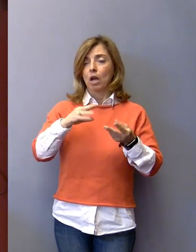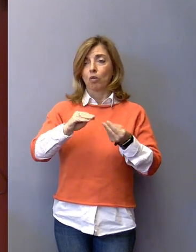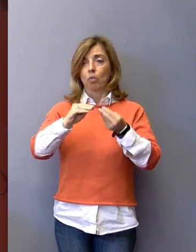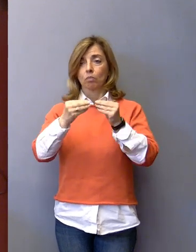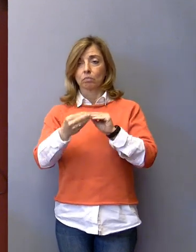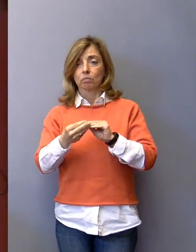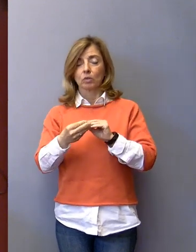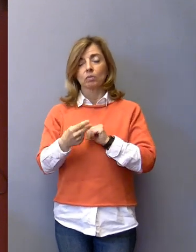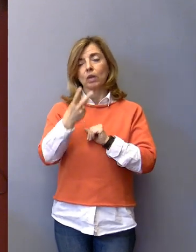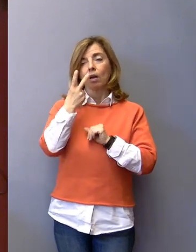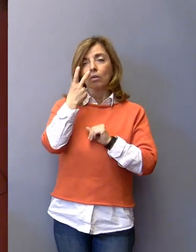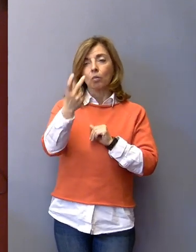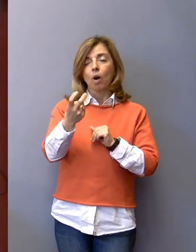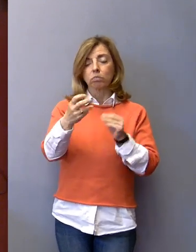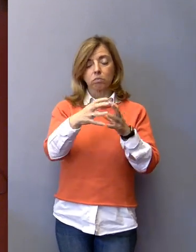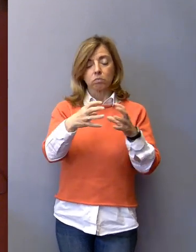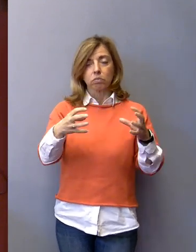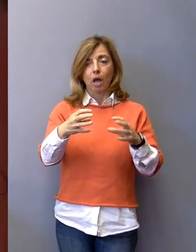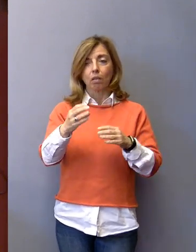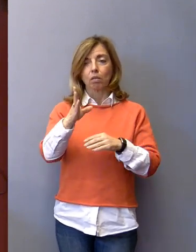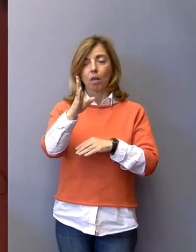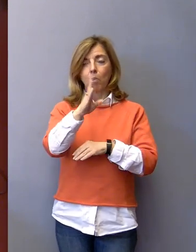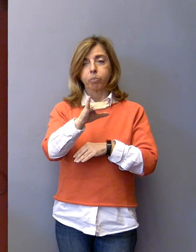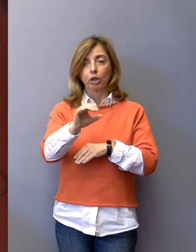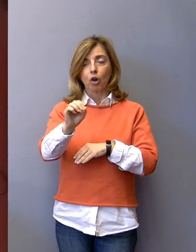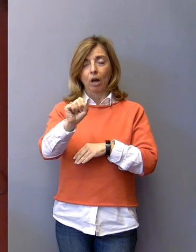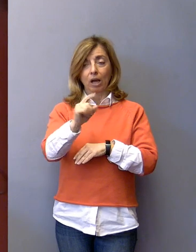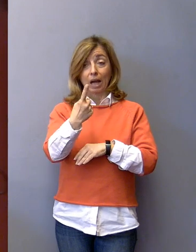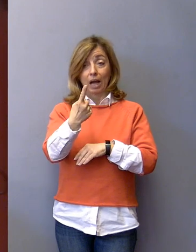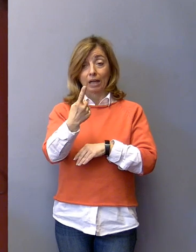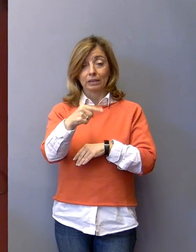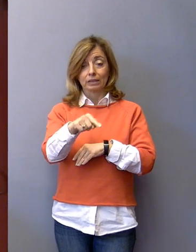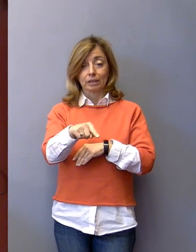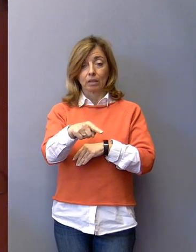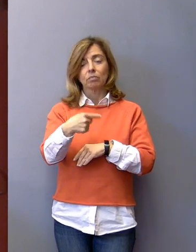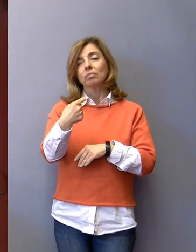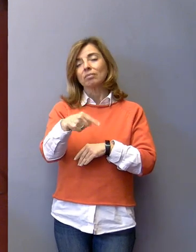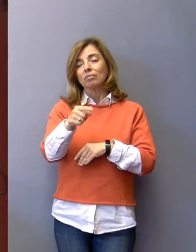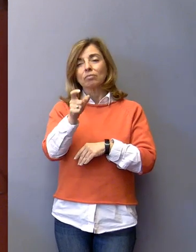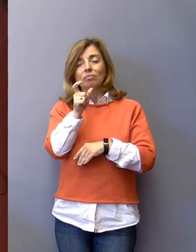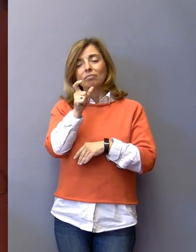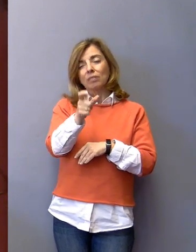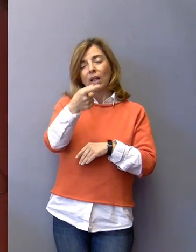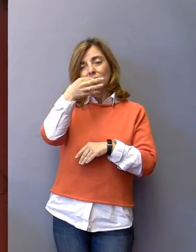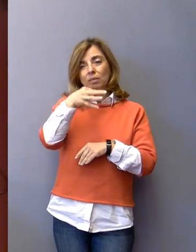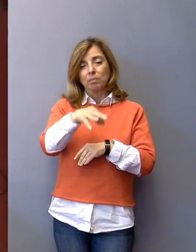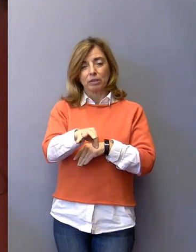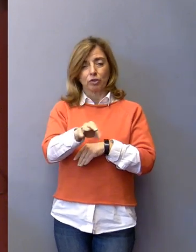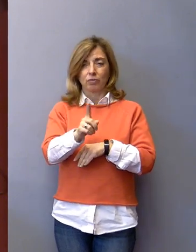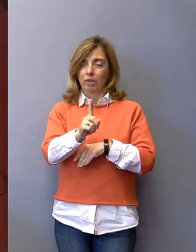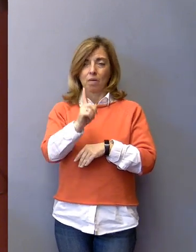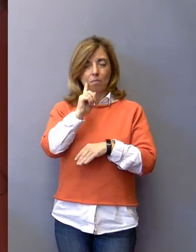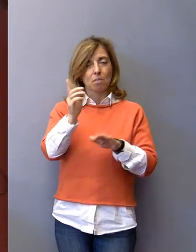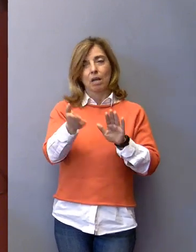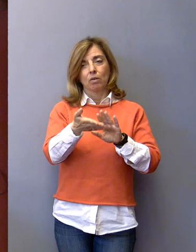impianti di biogas togliere nella prima premessa questa voce così specifica non dovrebbe comparire nominalmente Perché